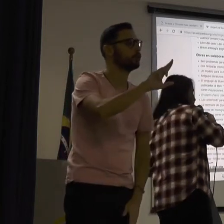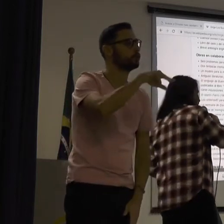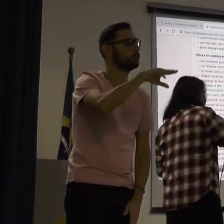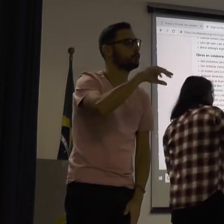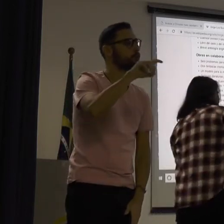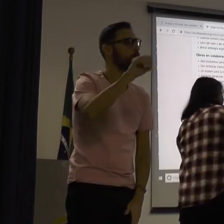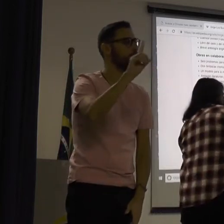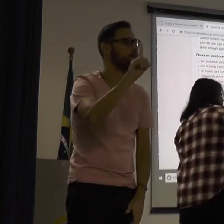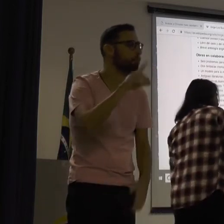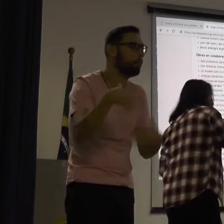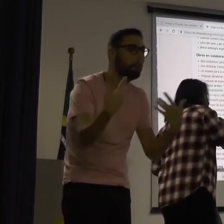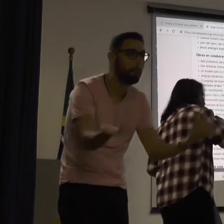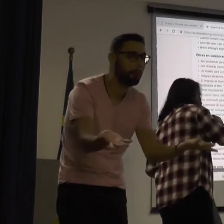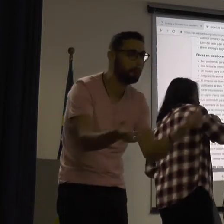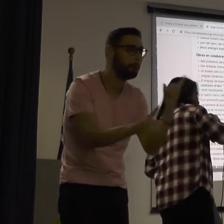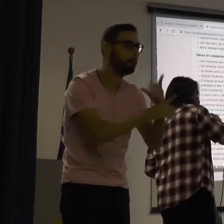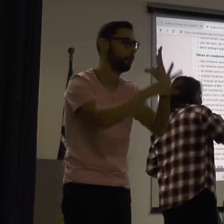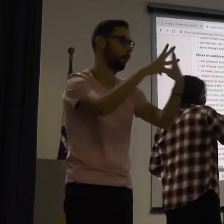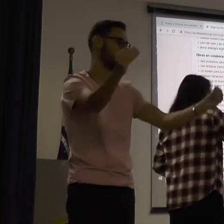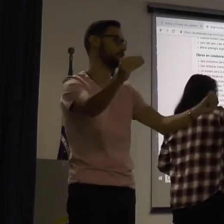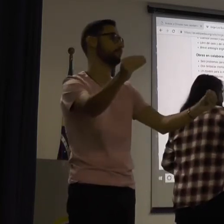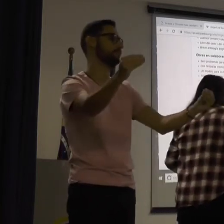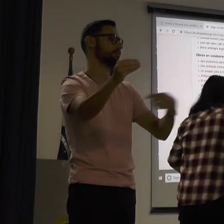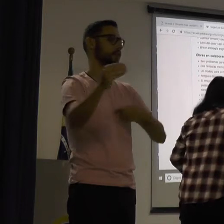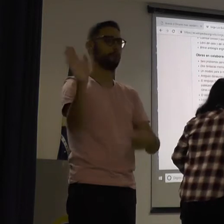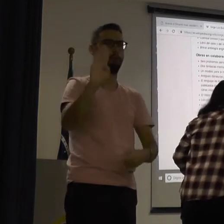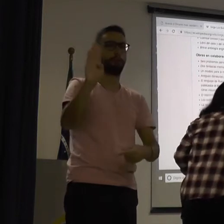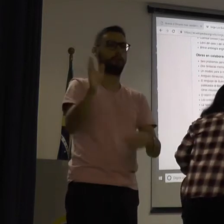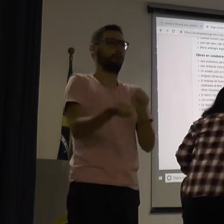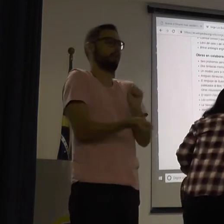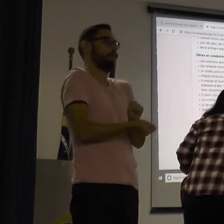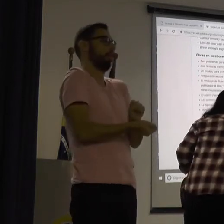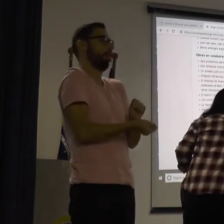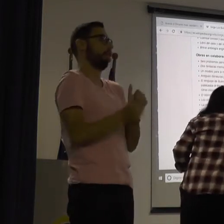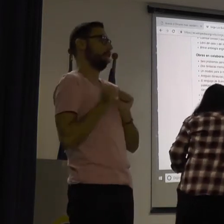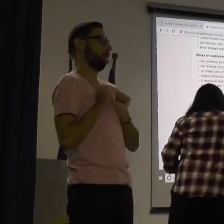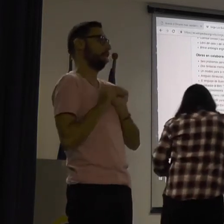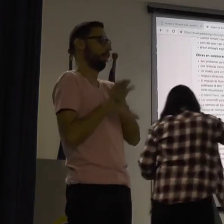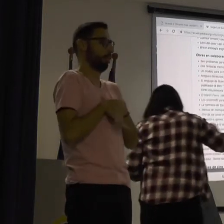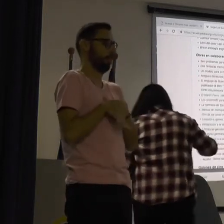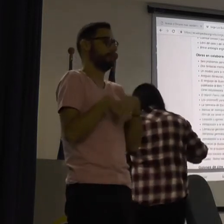Tá? Mas qual é essa relação complicada do Machado com...